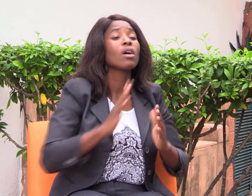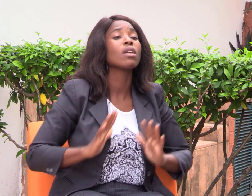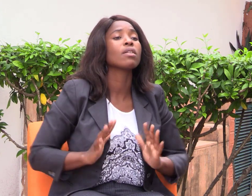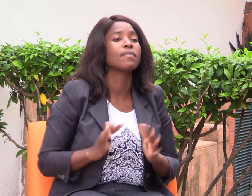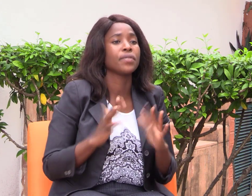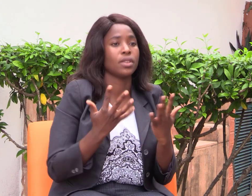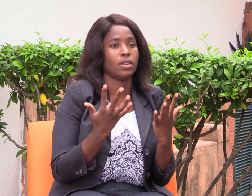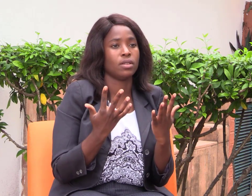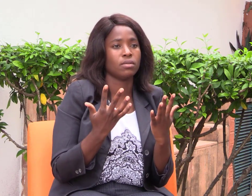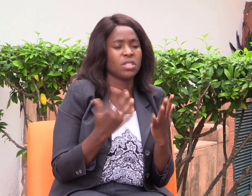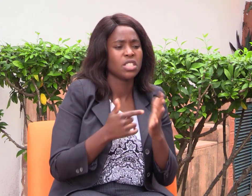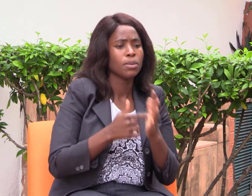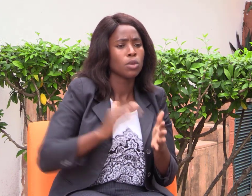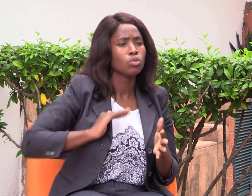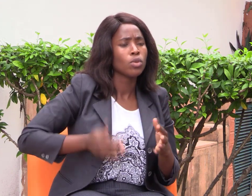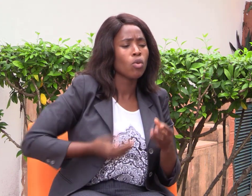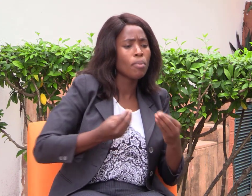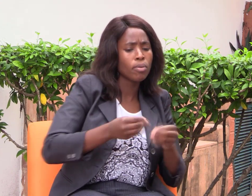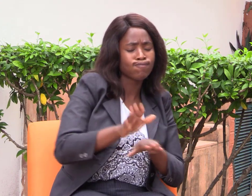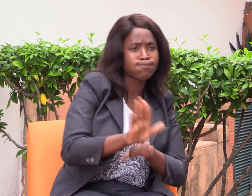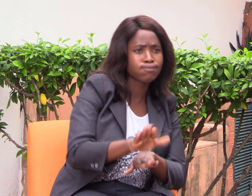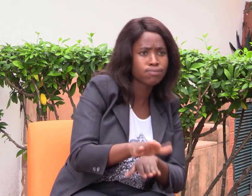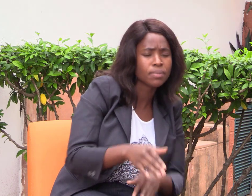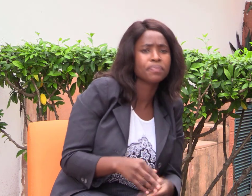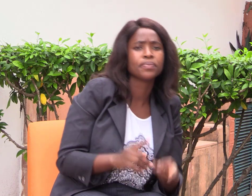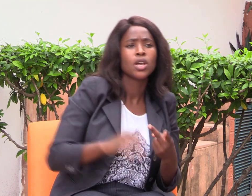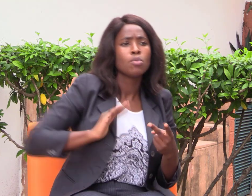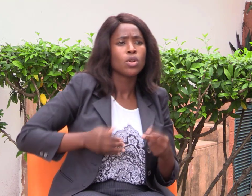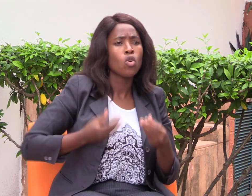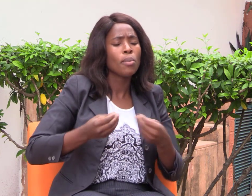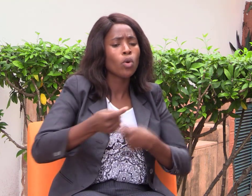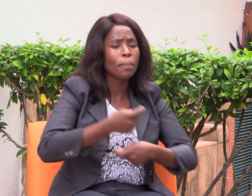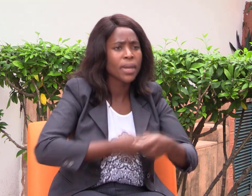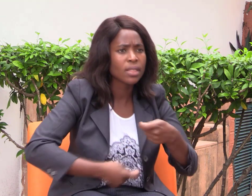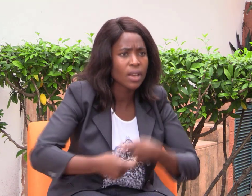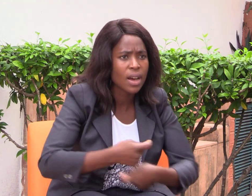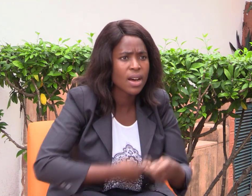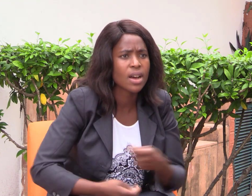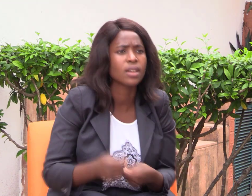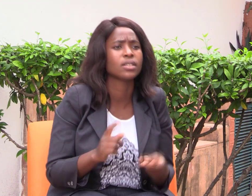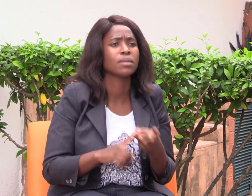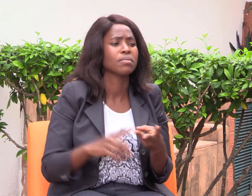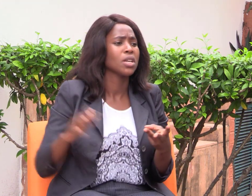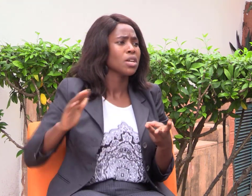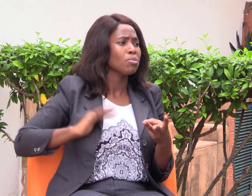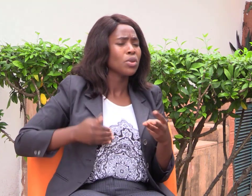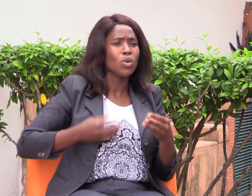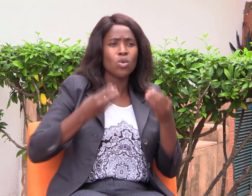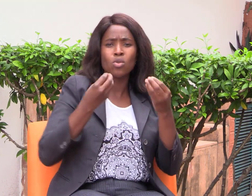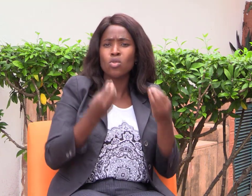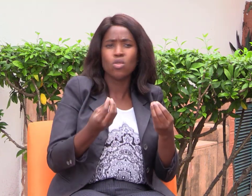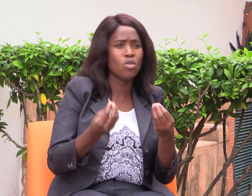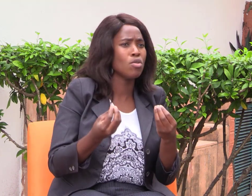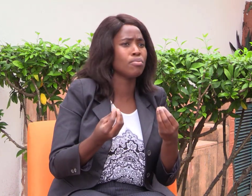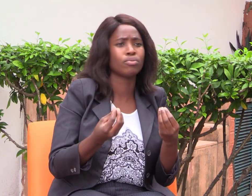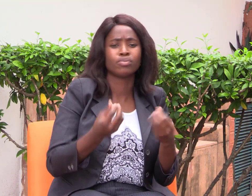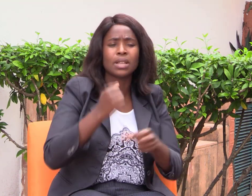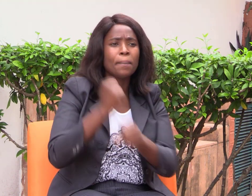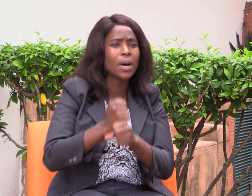informação. E para saber a vida de cada um, o que é que eles devem fazer como empreendedor, se devem